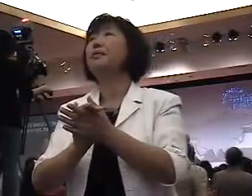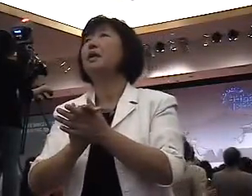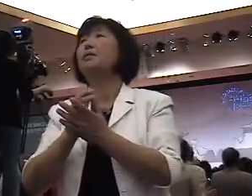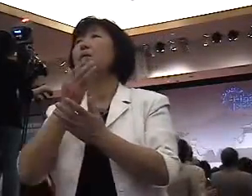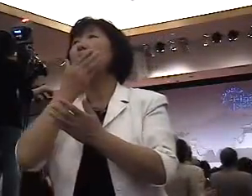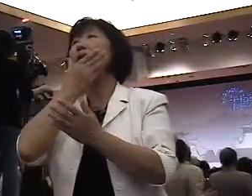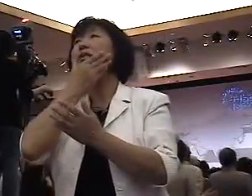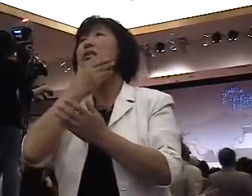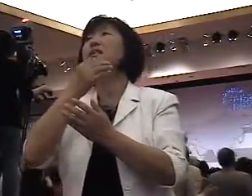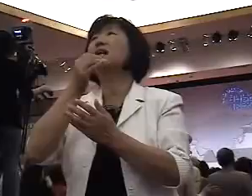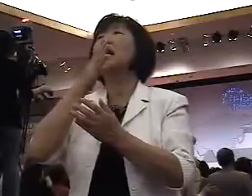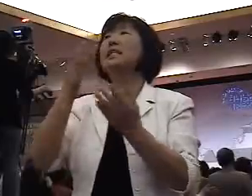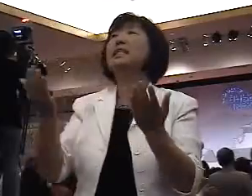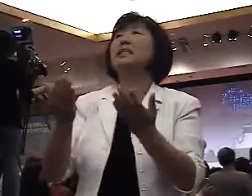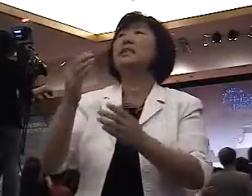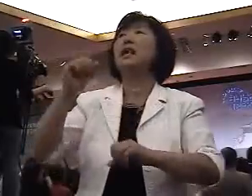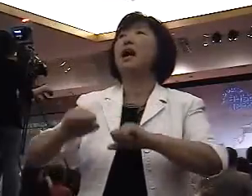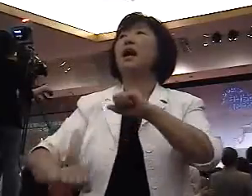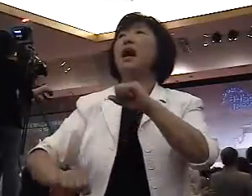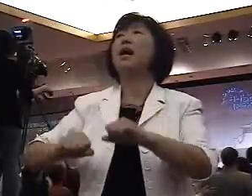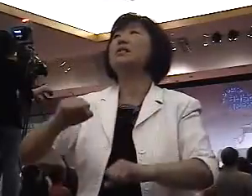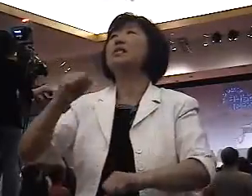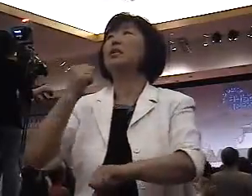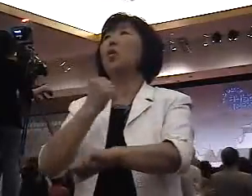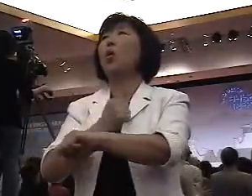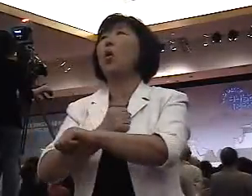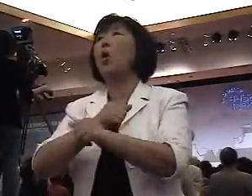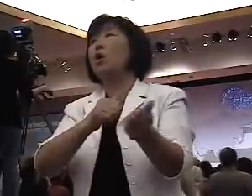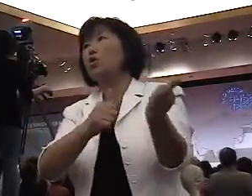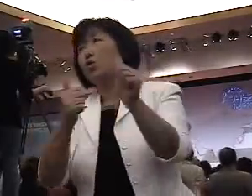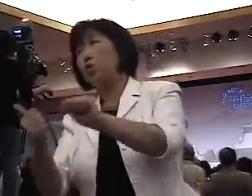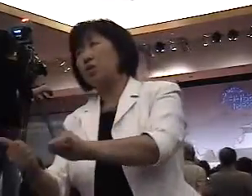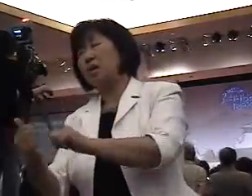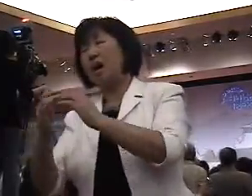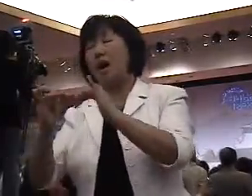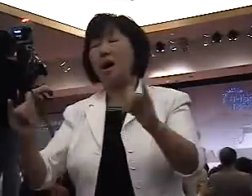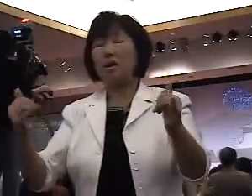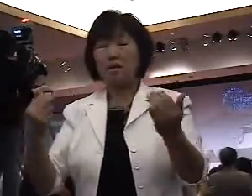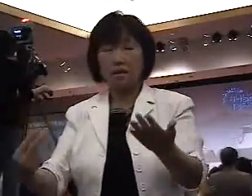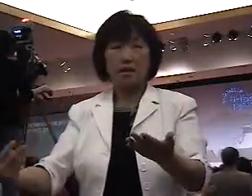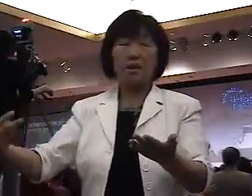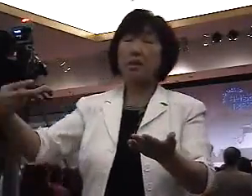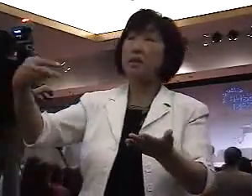있네. 불가능한 일을 행하시고